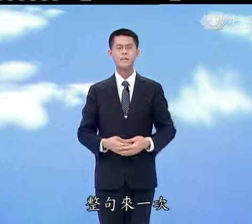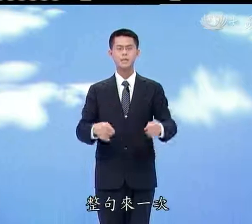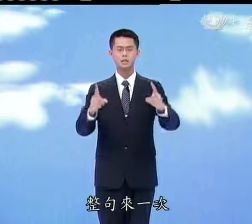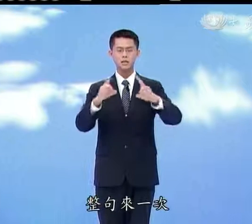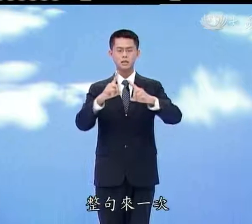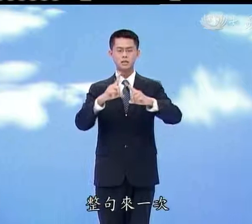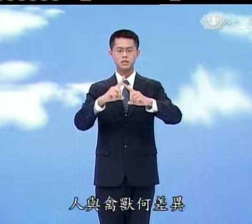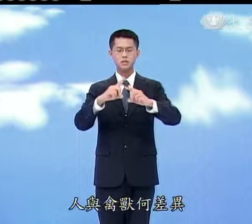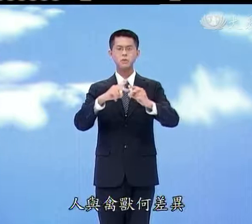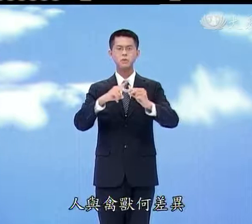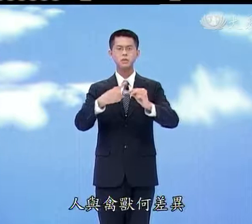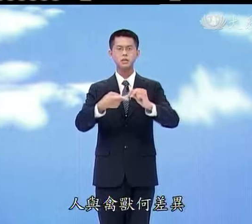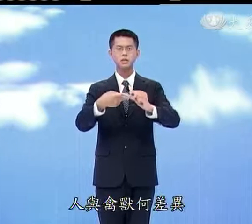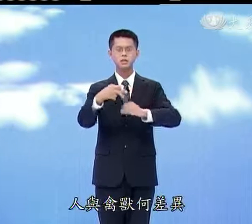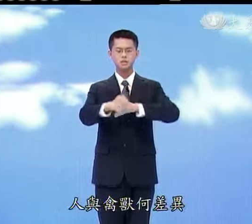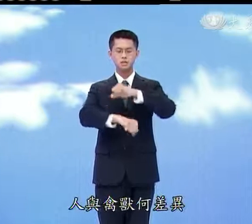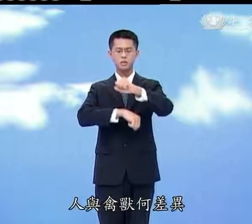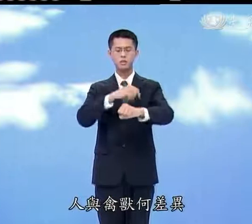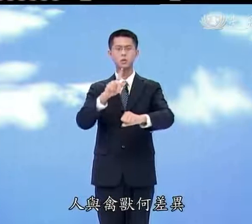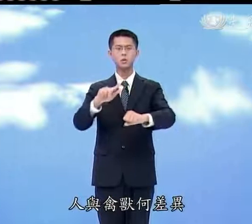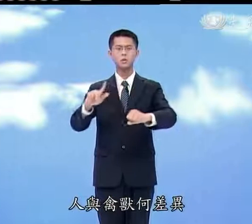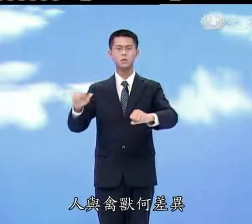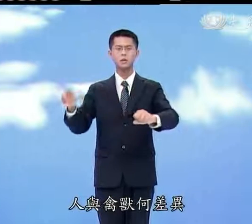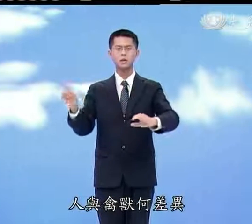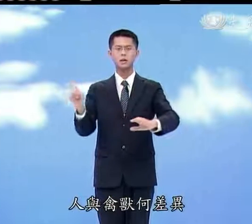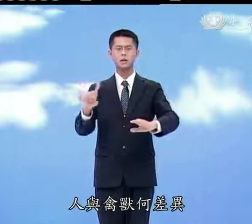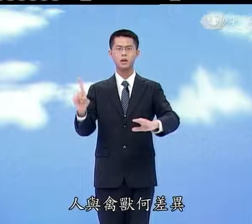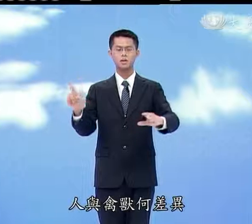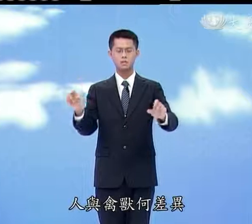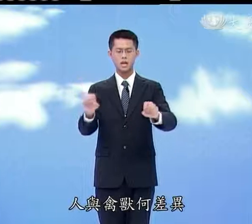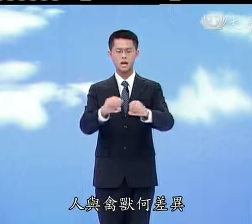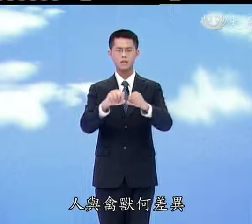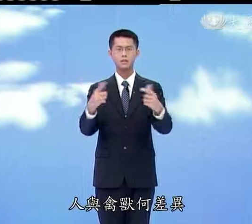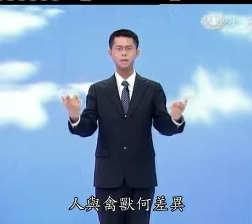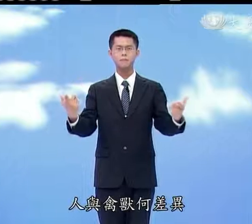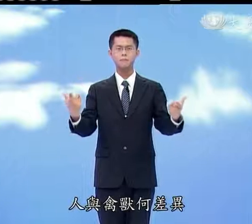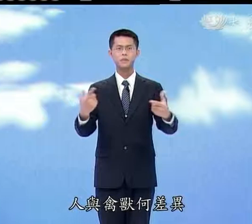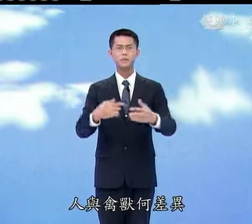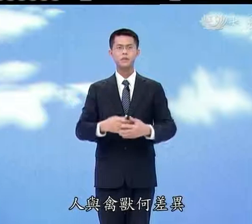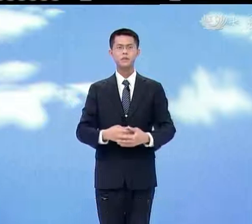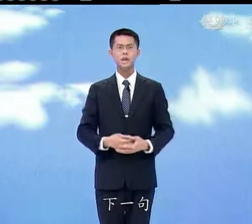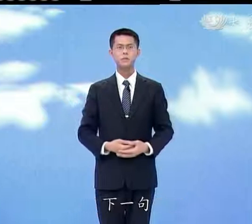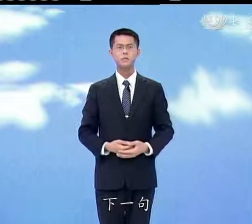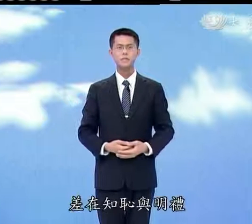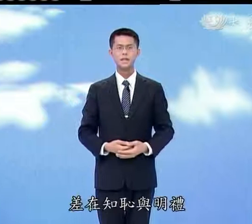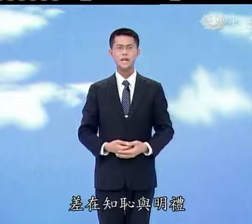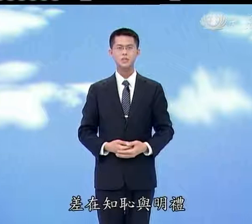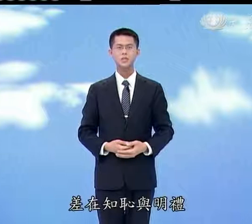次，人语禽兽和差异。下一句，插在知